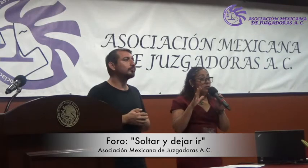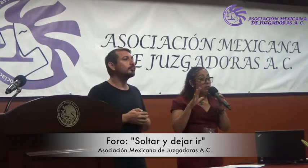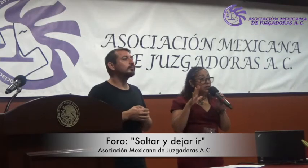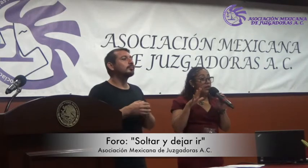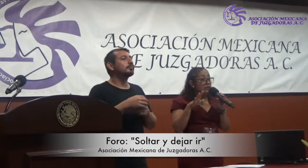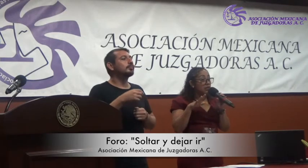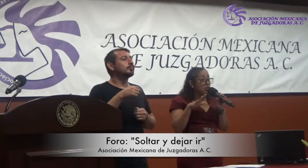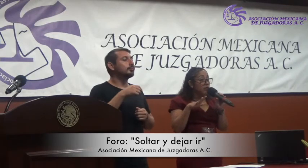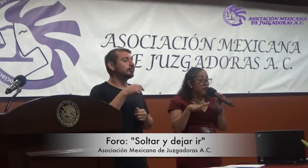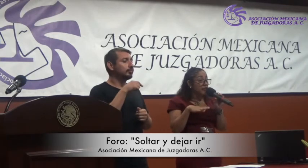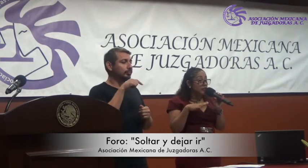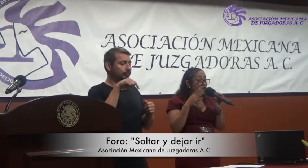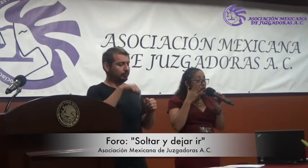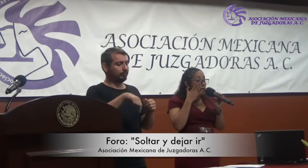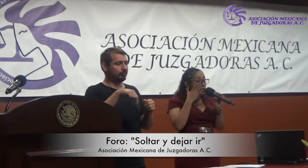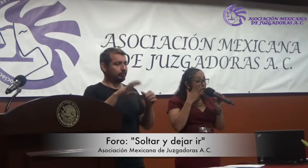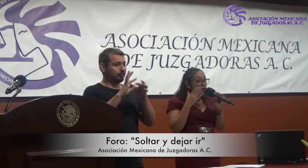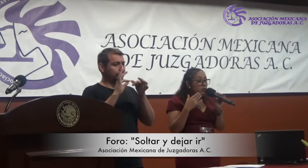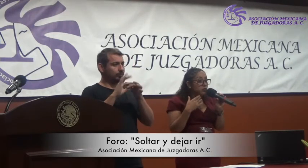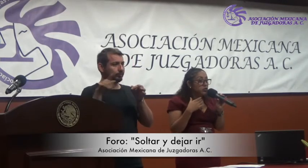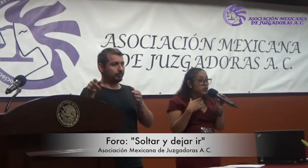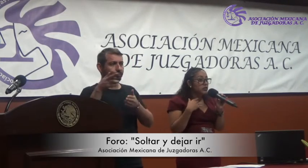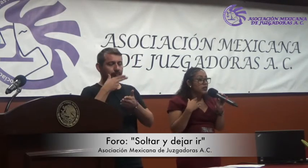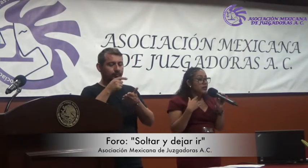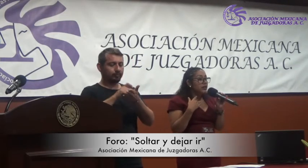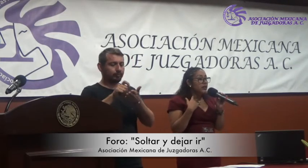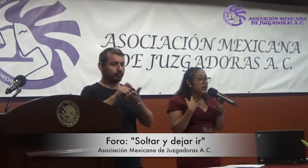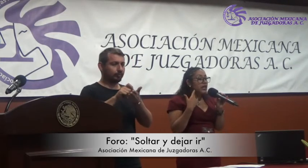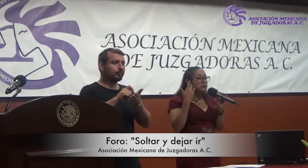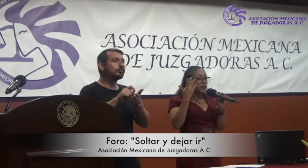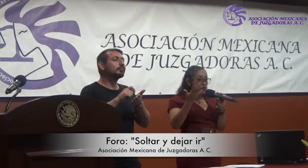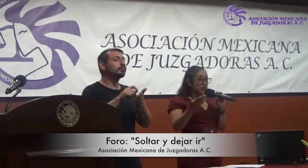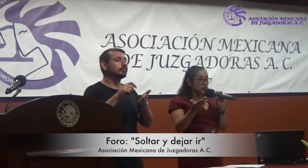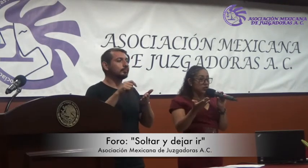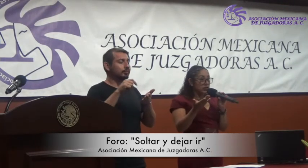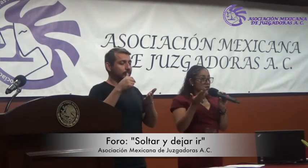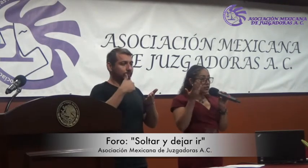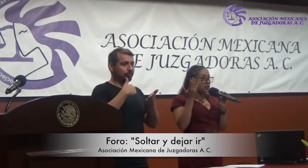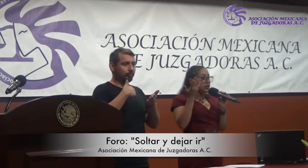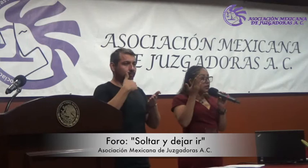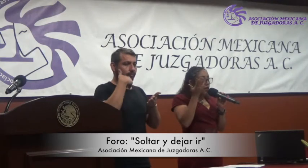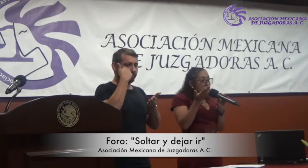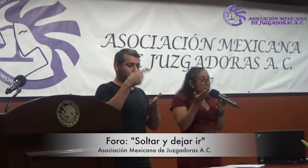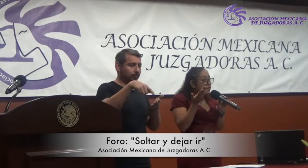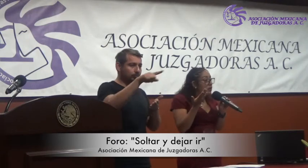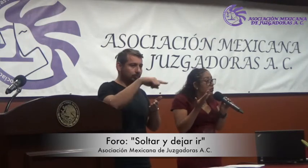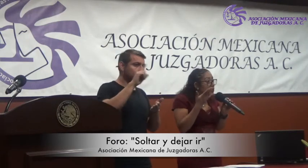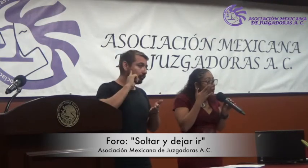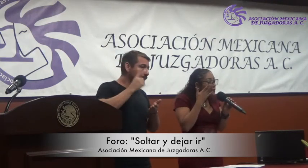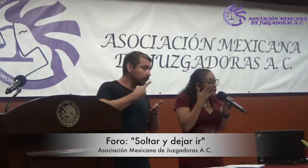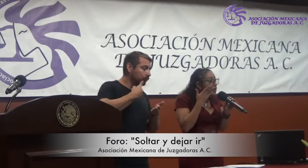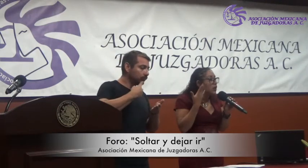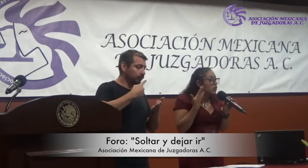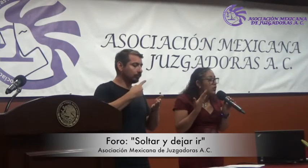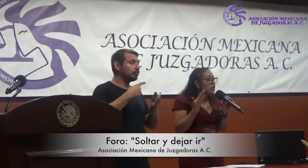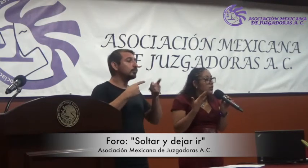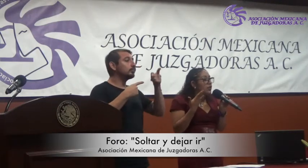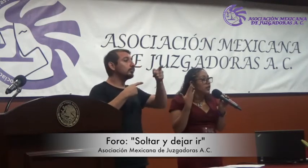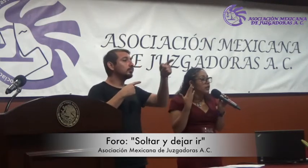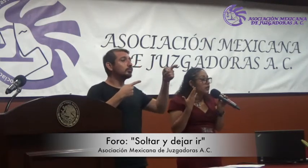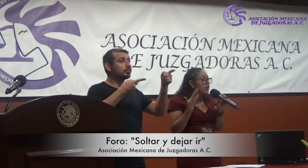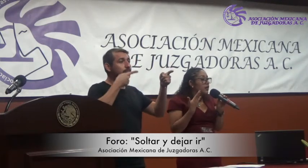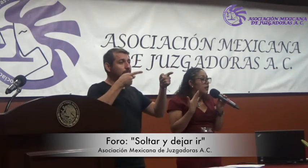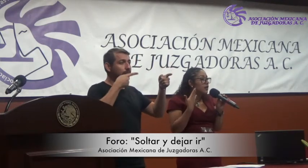Sobre esto vamos a hacer una reflexión y me gustaría mucho que las personas sordas y también si alguna persona